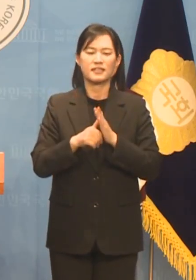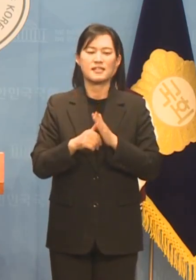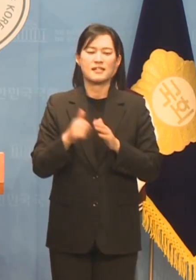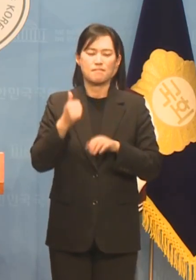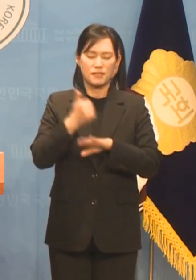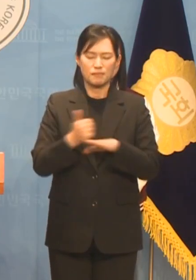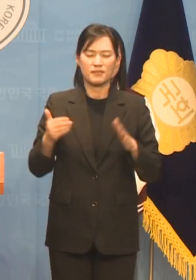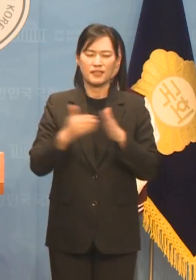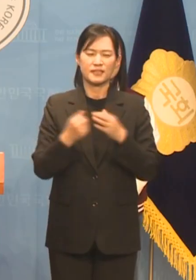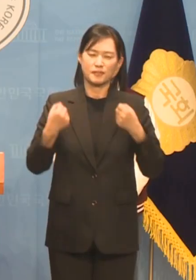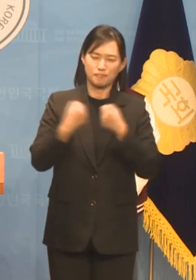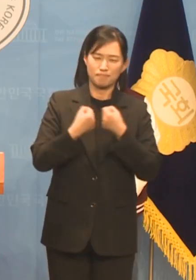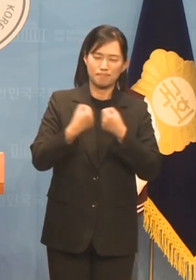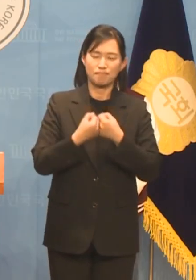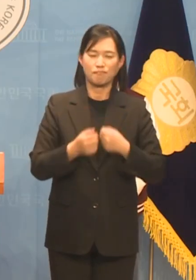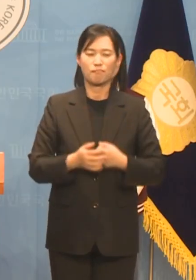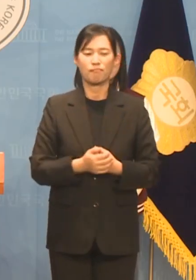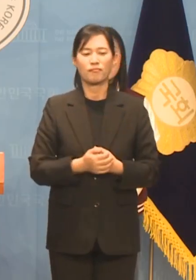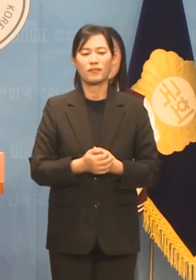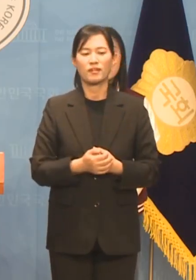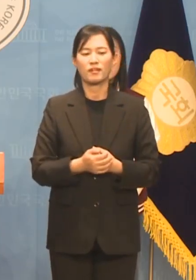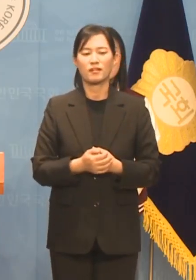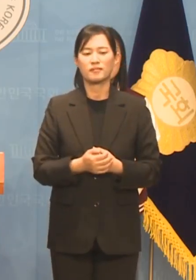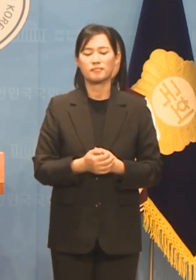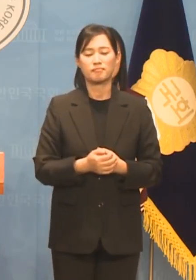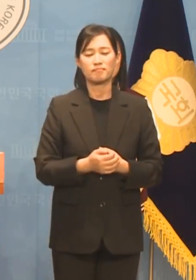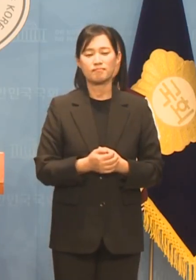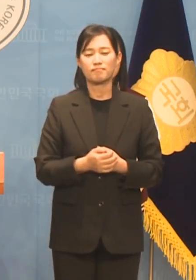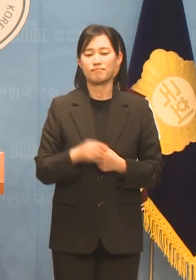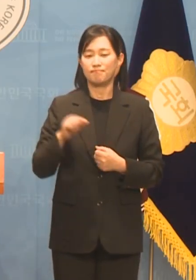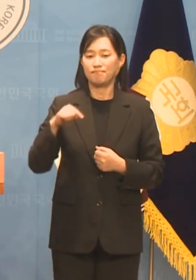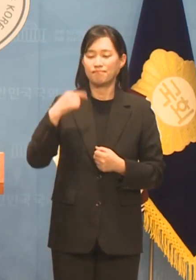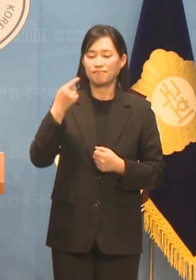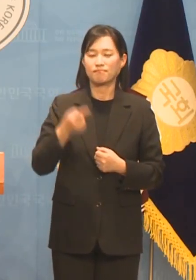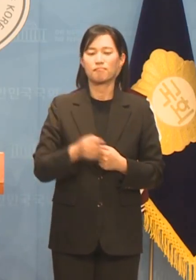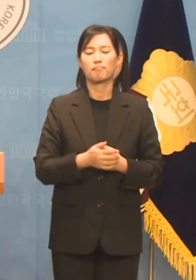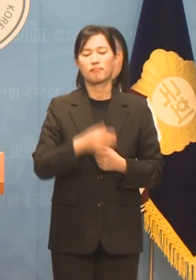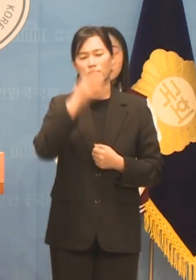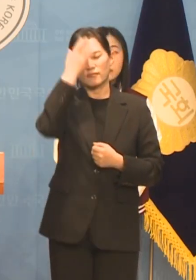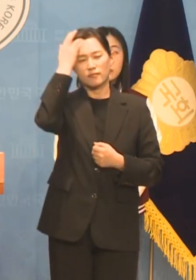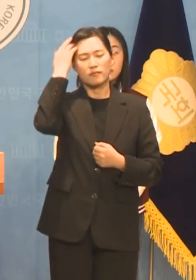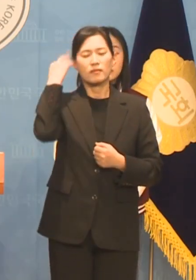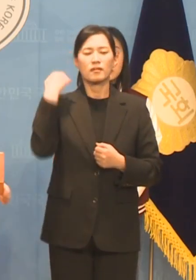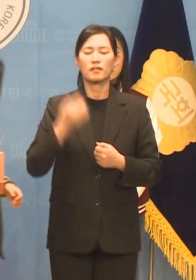싸우겠습니다. 다음으로는 한국외대 하태원 학우의 발언이 있겠습니다.